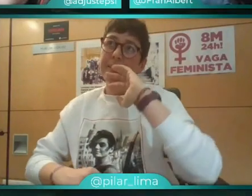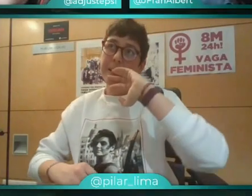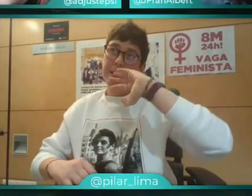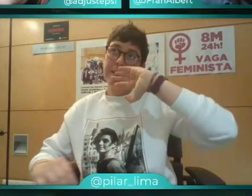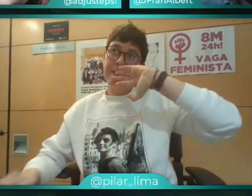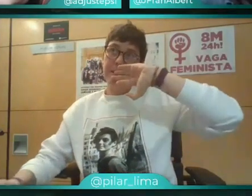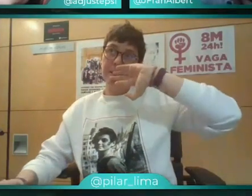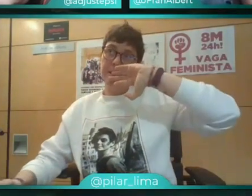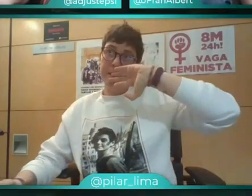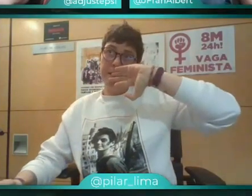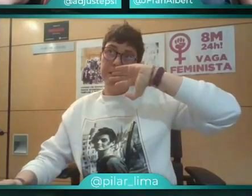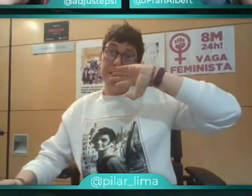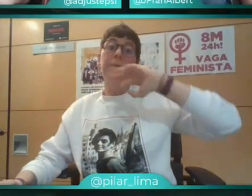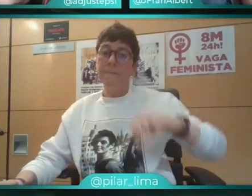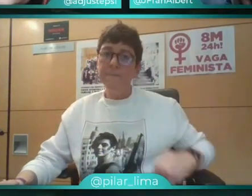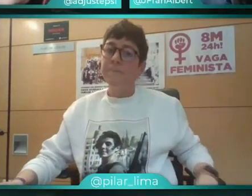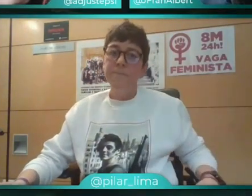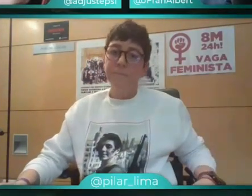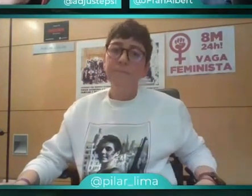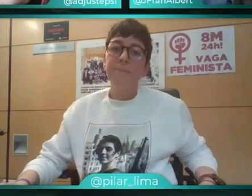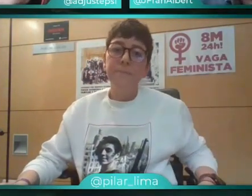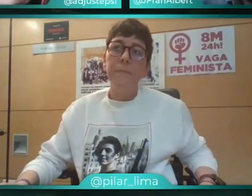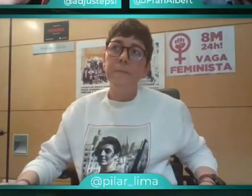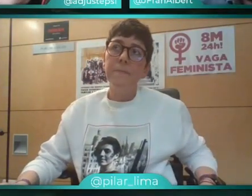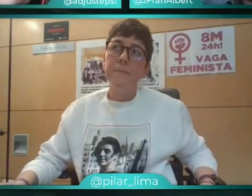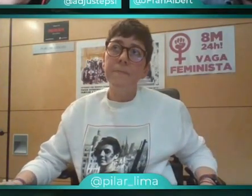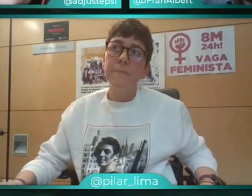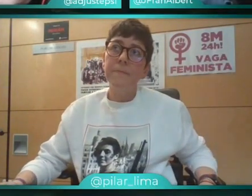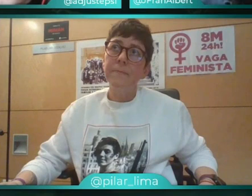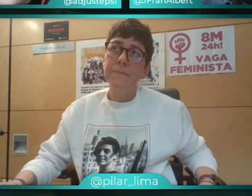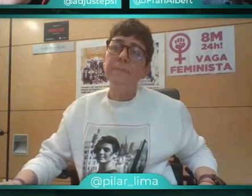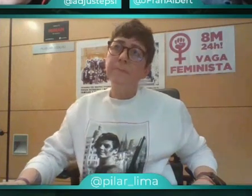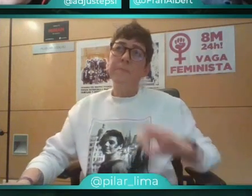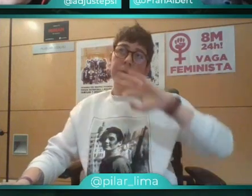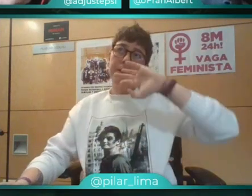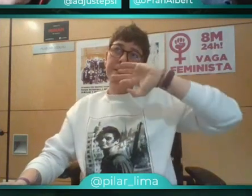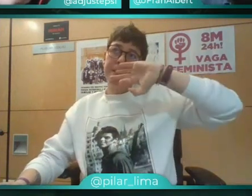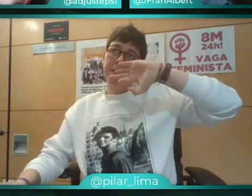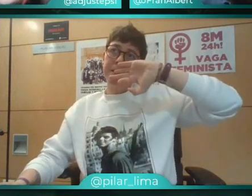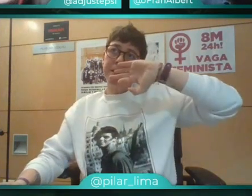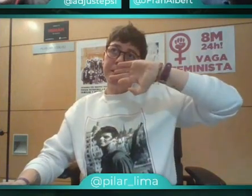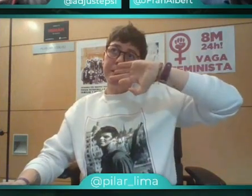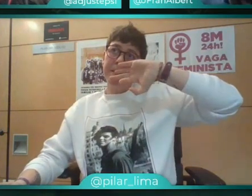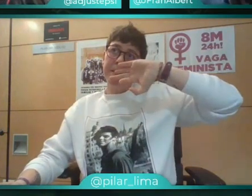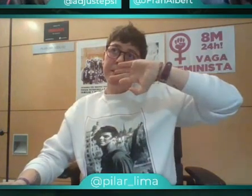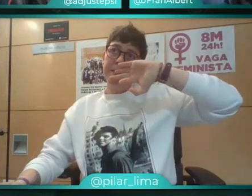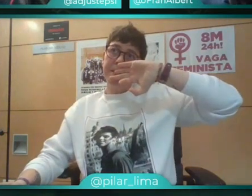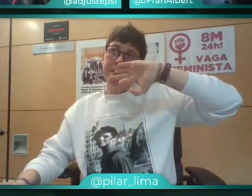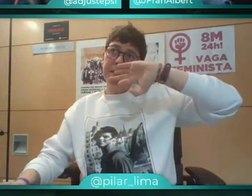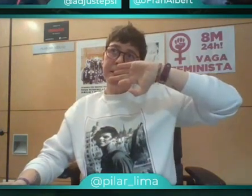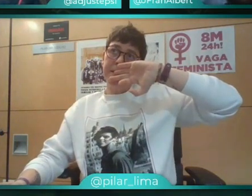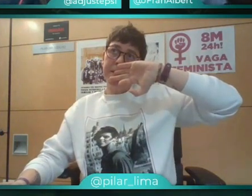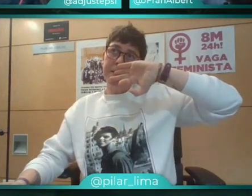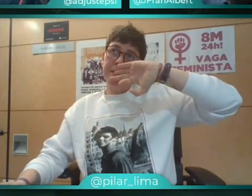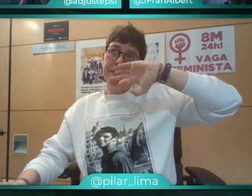algo que además yo tengo que apuntar hay poca unidad en la izquierda de cómo afrontarla es una diferencia con la extrema derecha